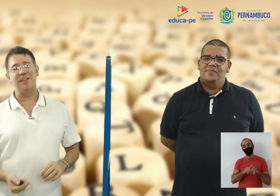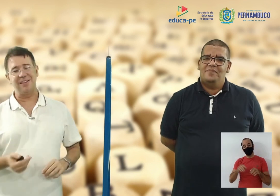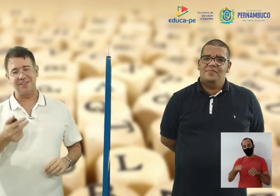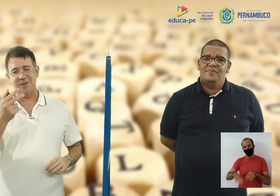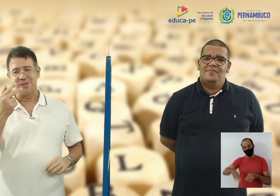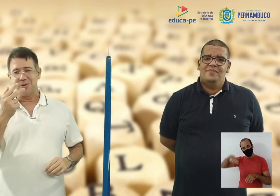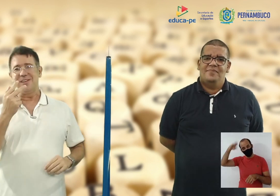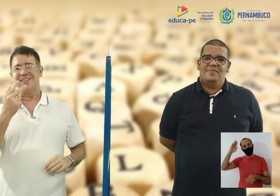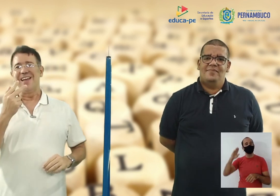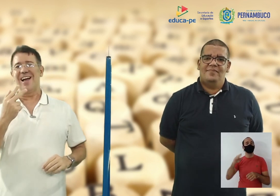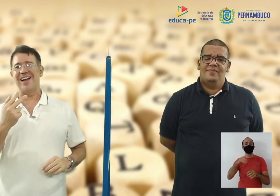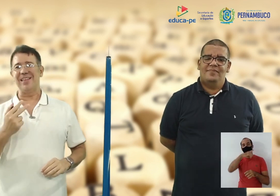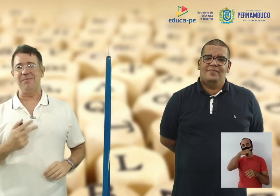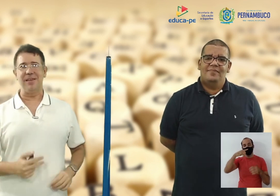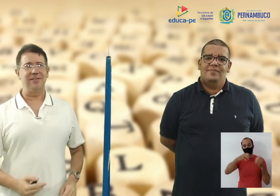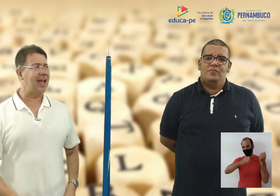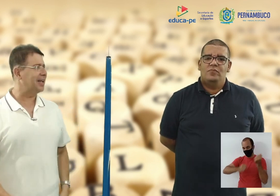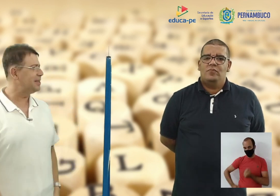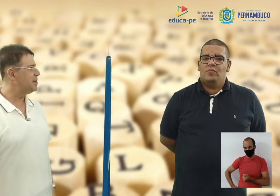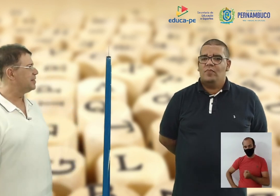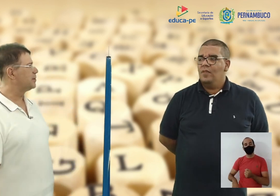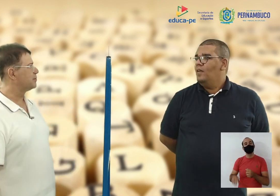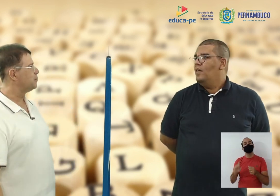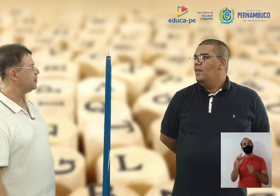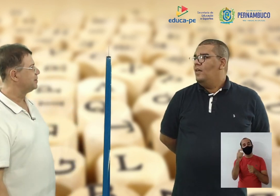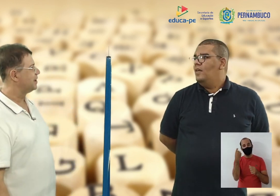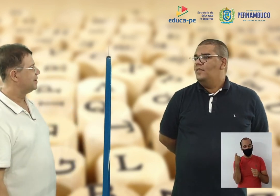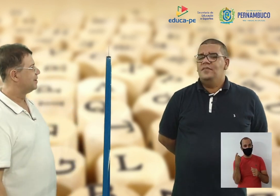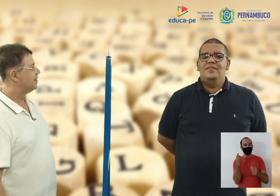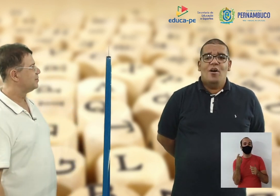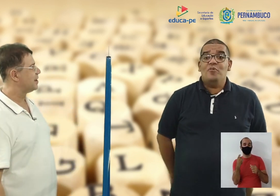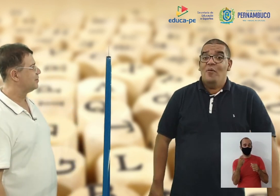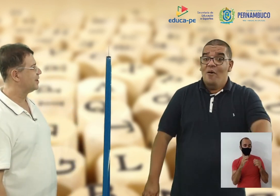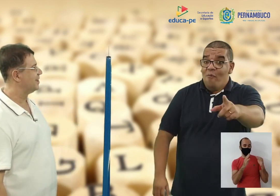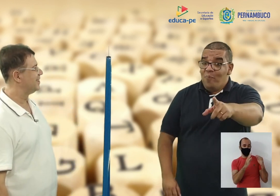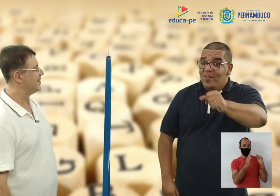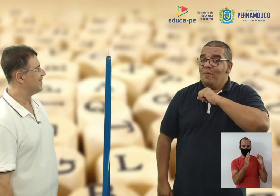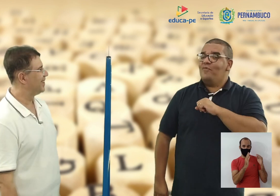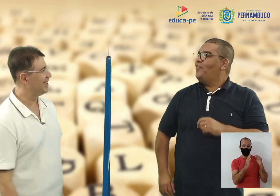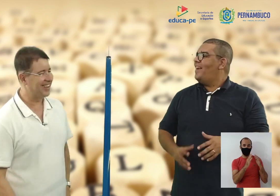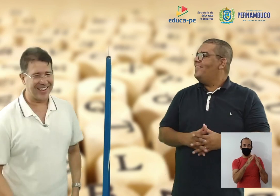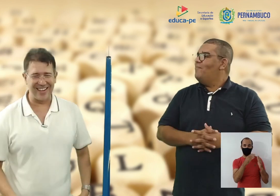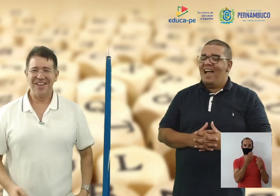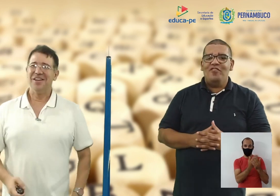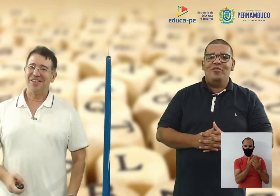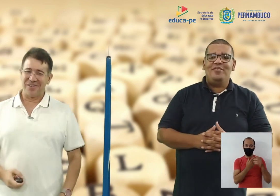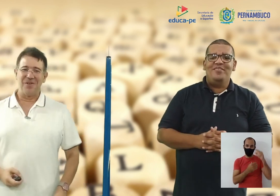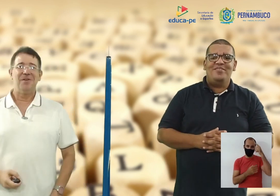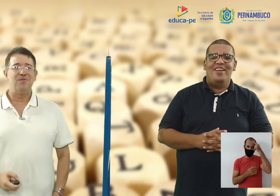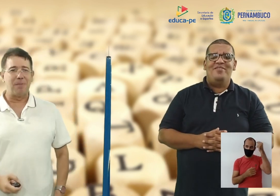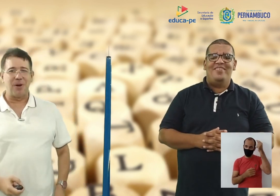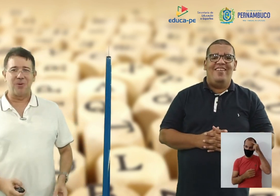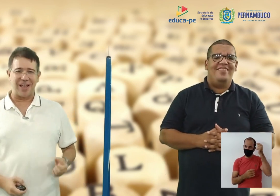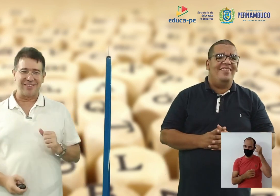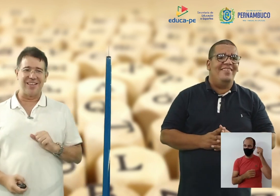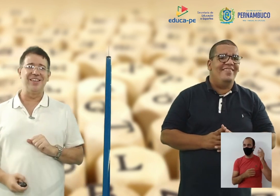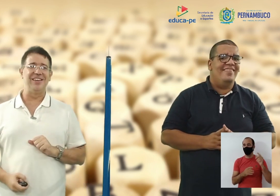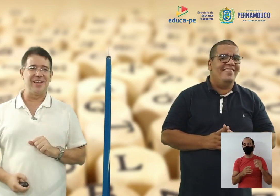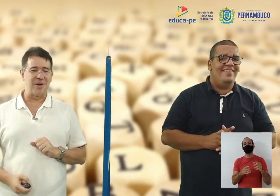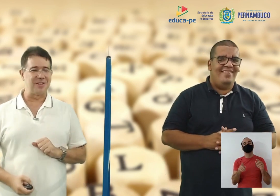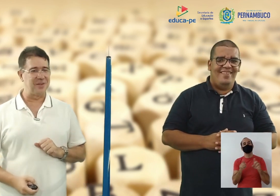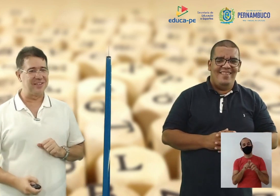Ele pertenceu a 2 academias, Academia de Educação Física, Não, Ginástica. Podemos mostrar as imagens para os nossos estudantes. Vou